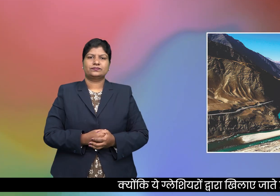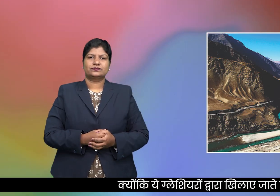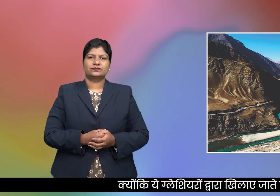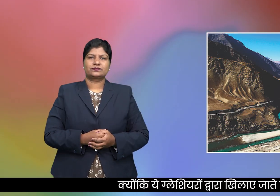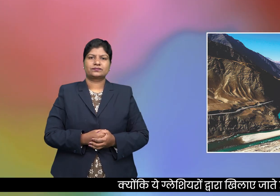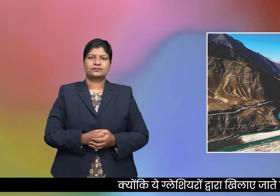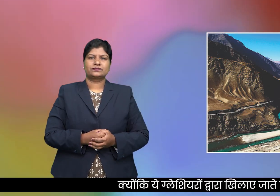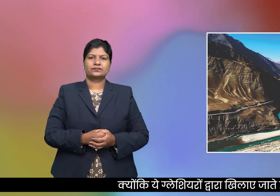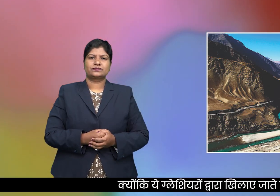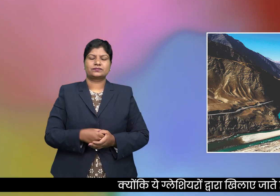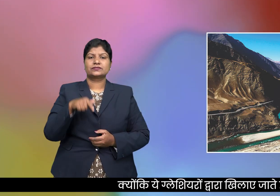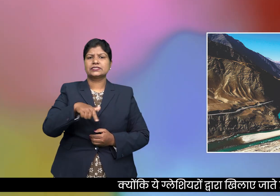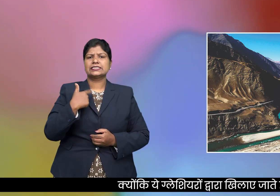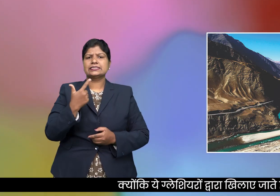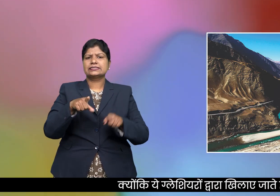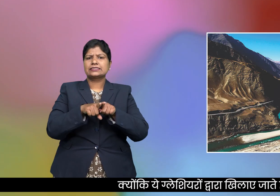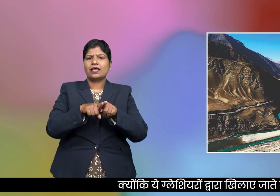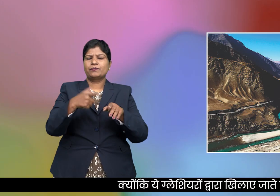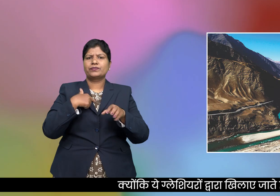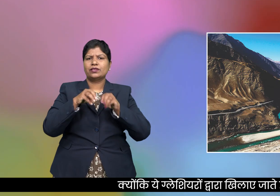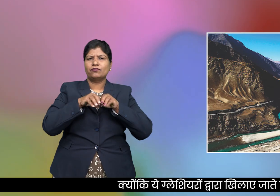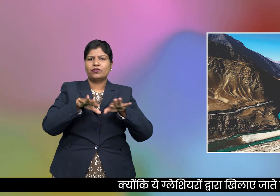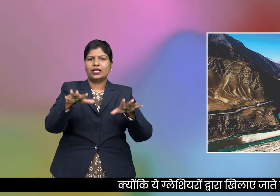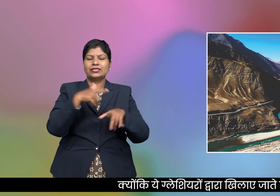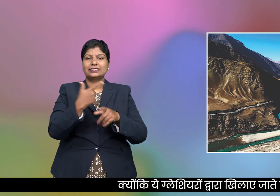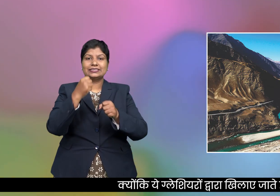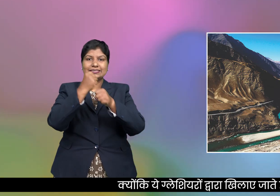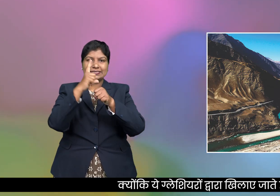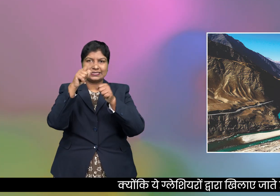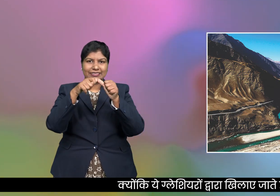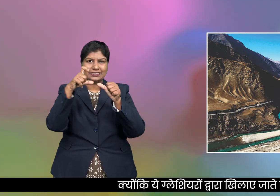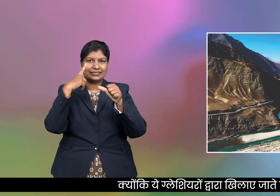क्योंकि ये ग्लेशियरों द्वारा खिलाए जाते हैं